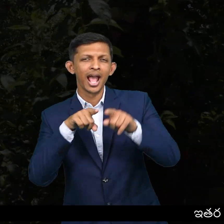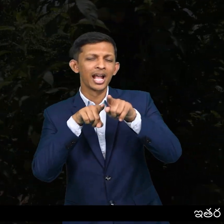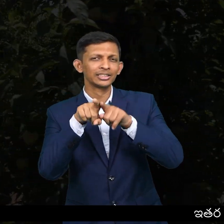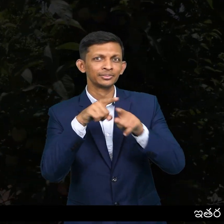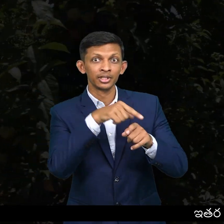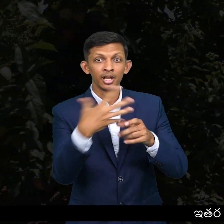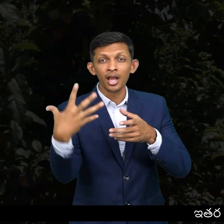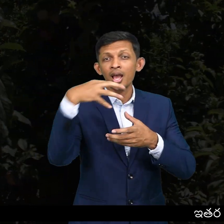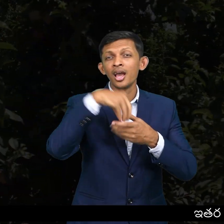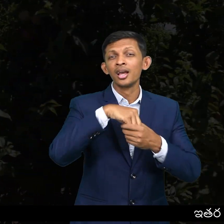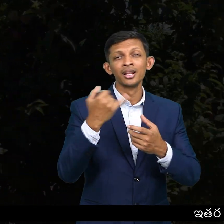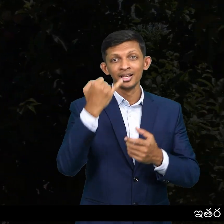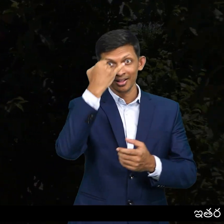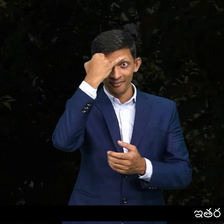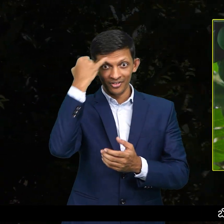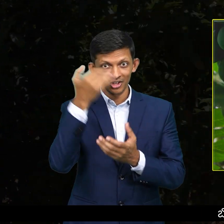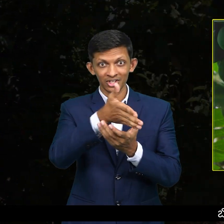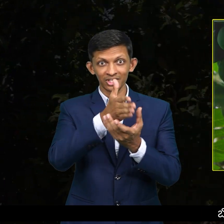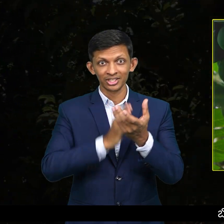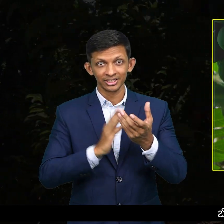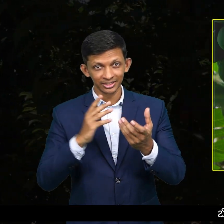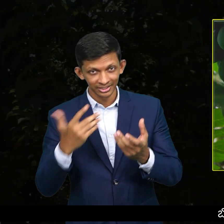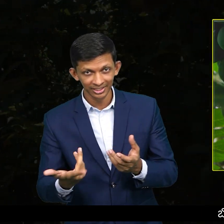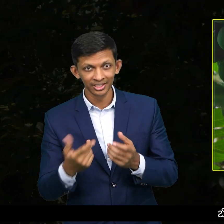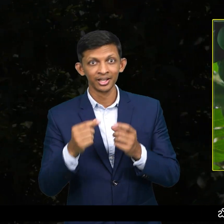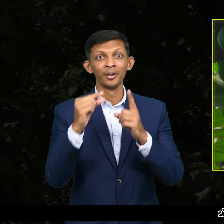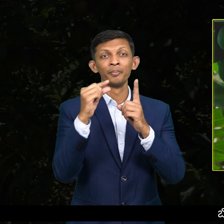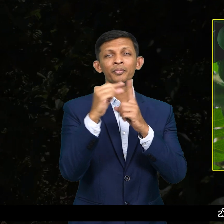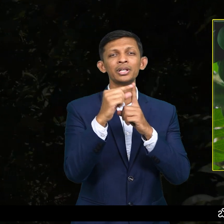ఇతర ఉదాహరణలు బొప్పాయి,